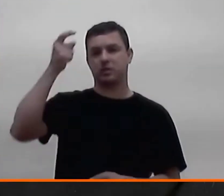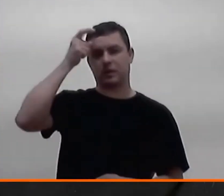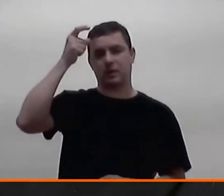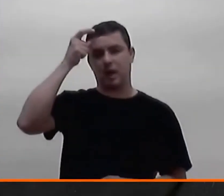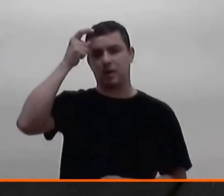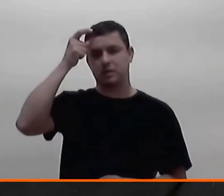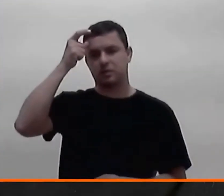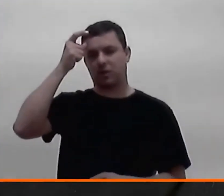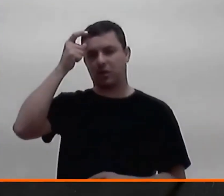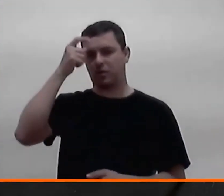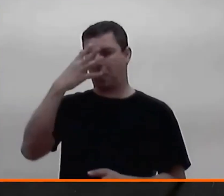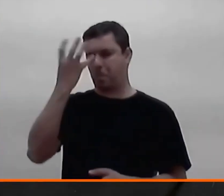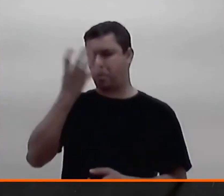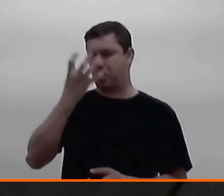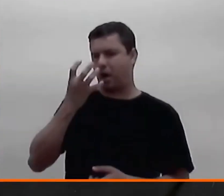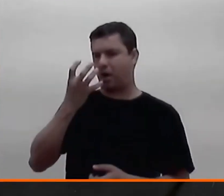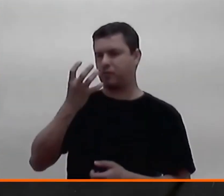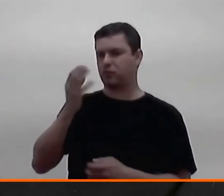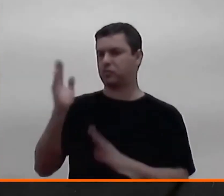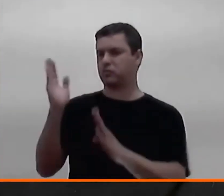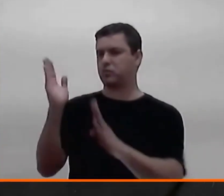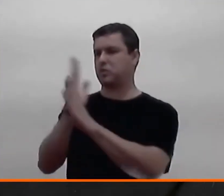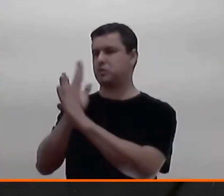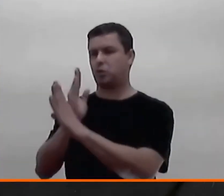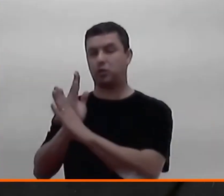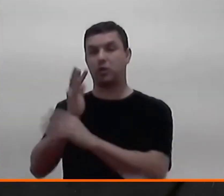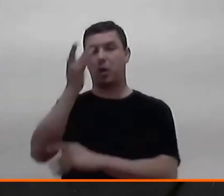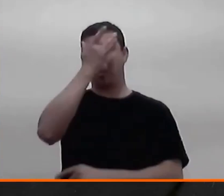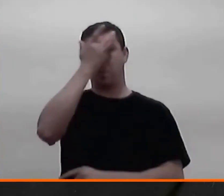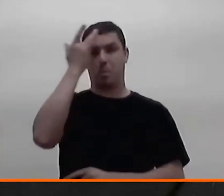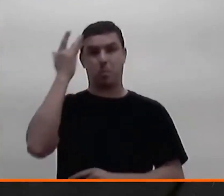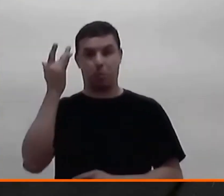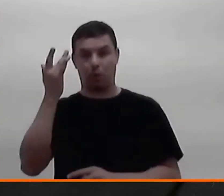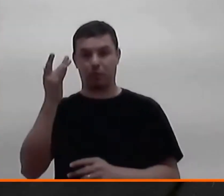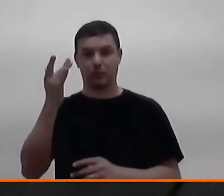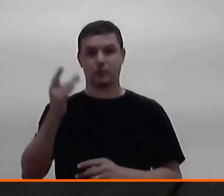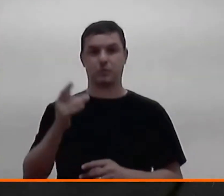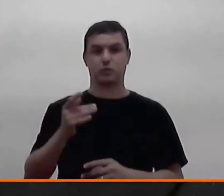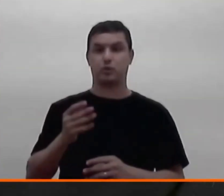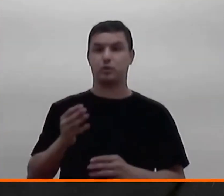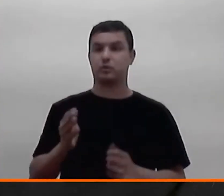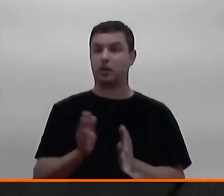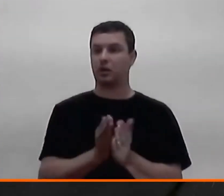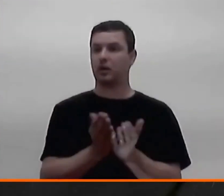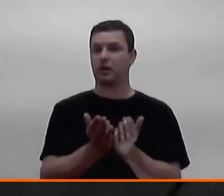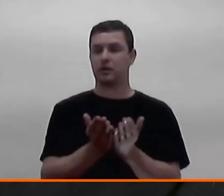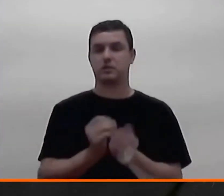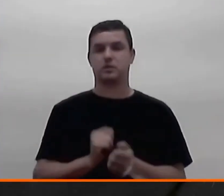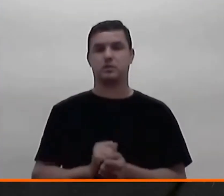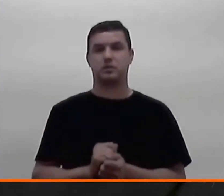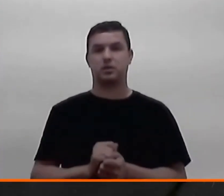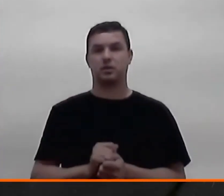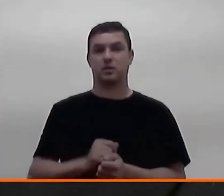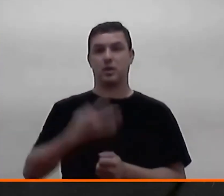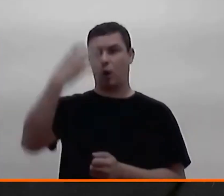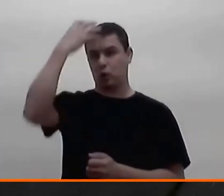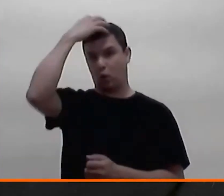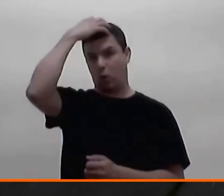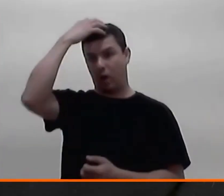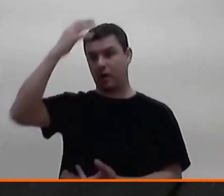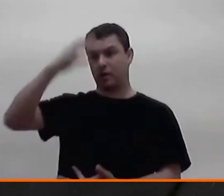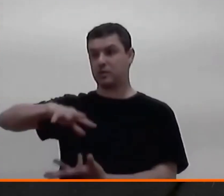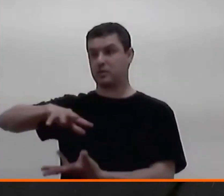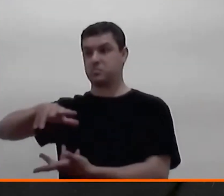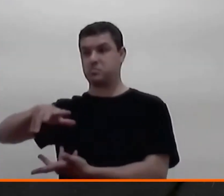o seu ungido. Irmãos, esses reis da terra estão possuídos pelo